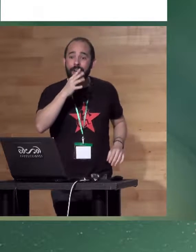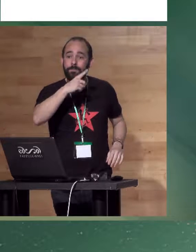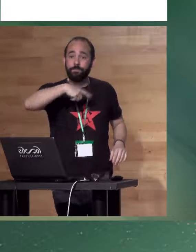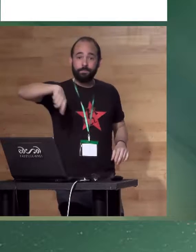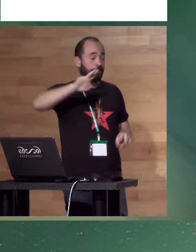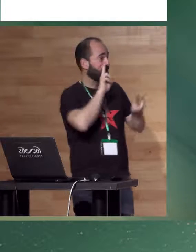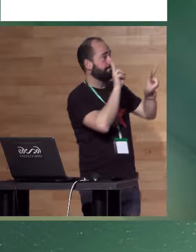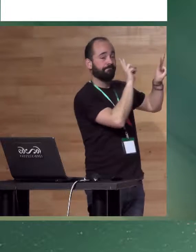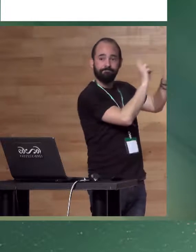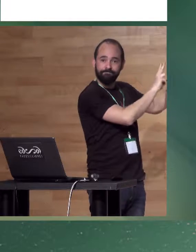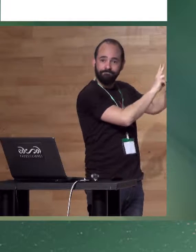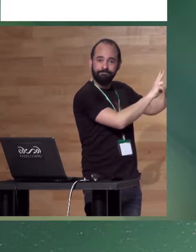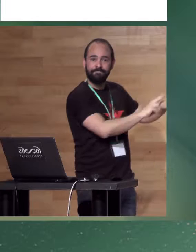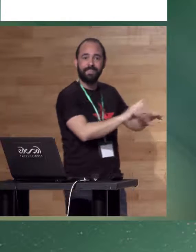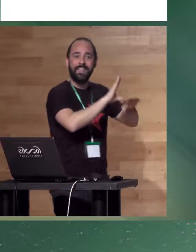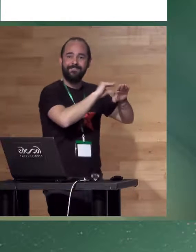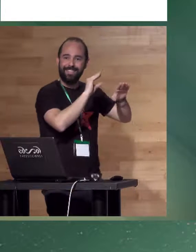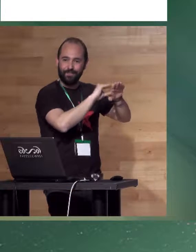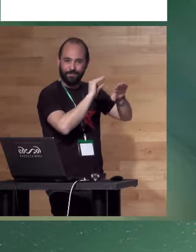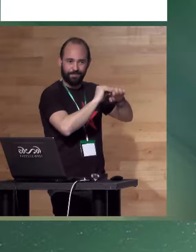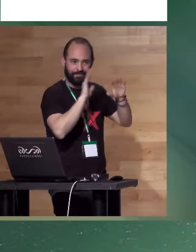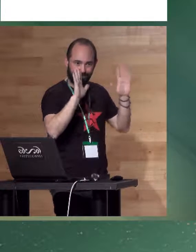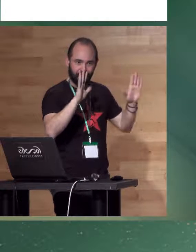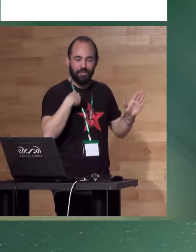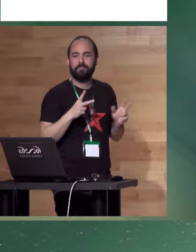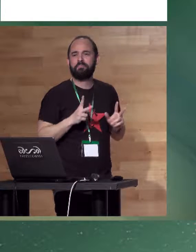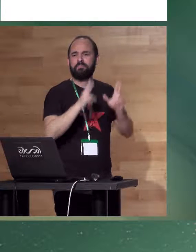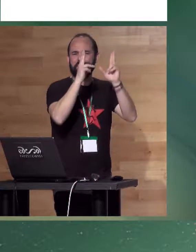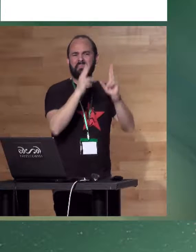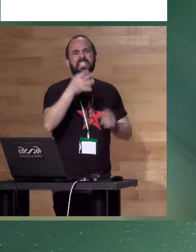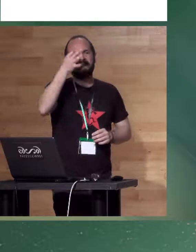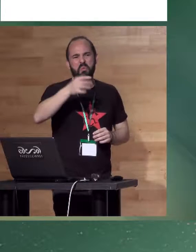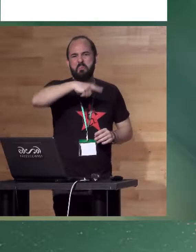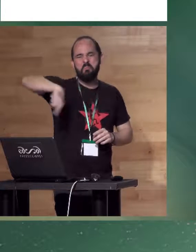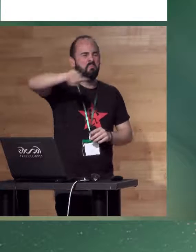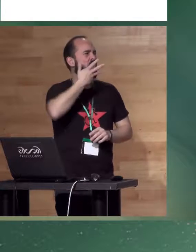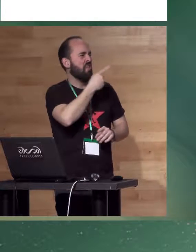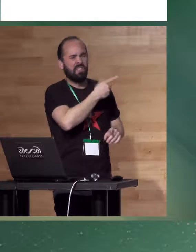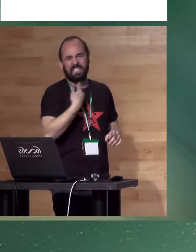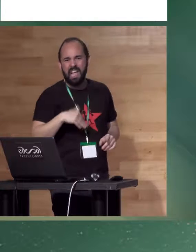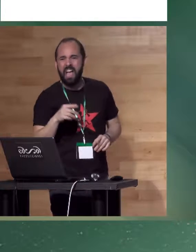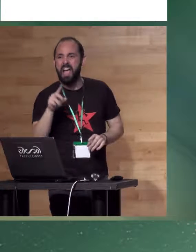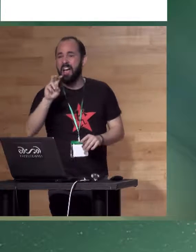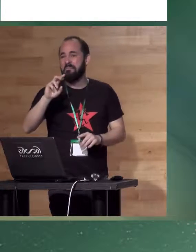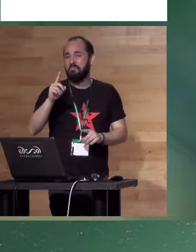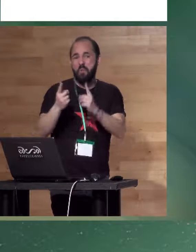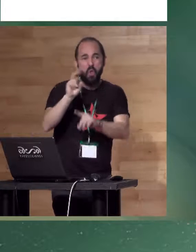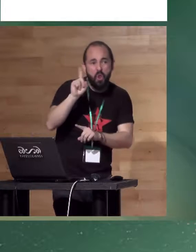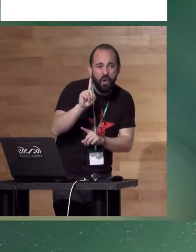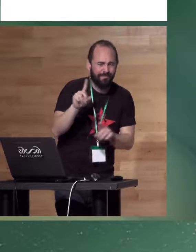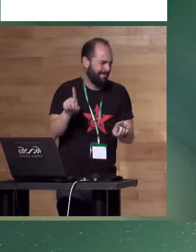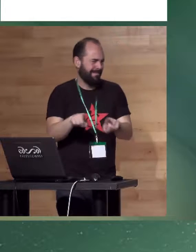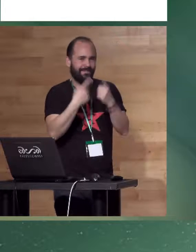Bien, ahora vais a ver un vídeo que seguro que vosotros ya lo